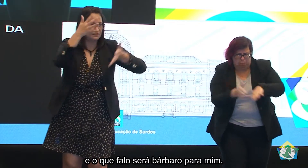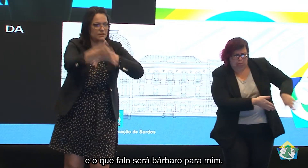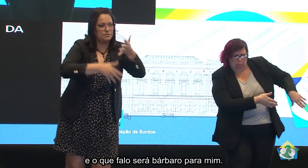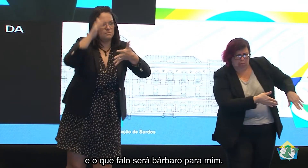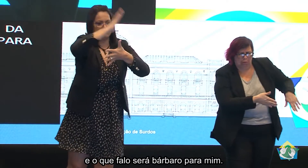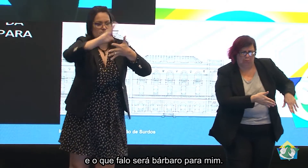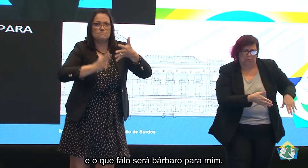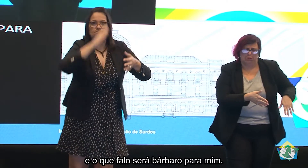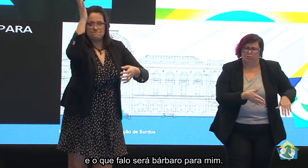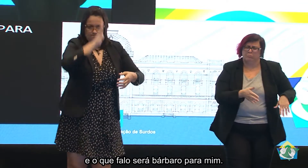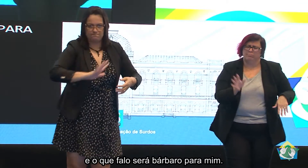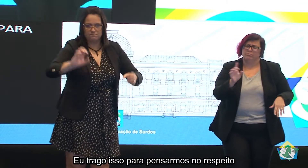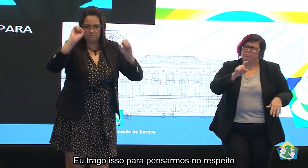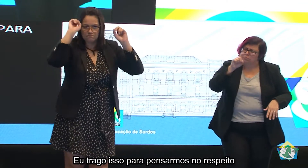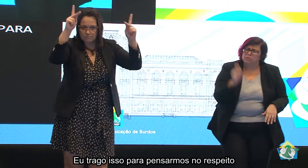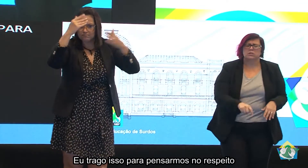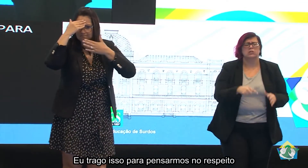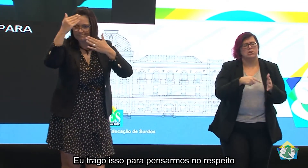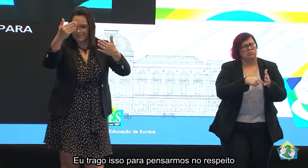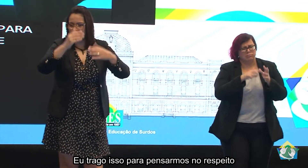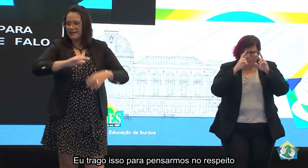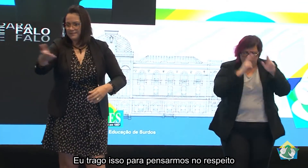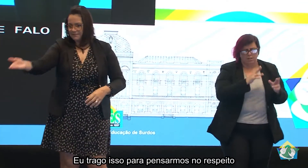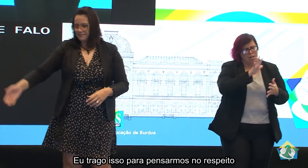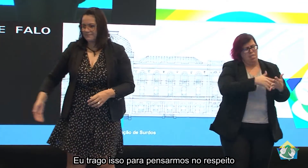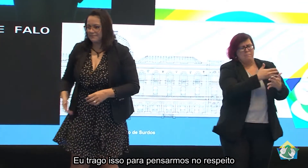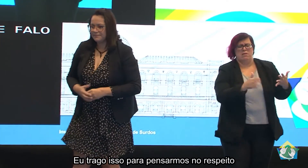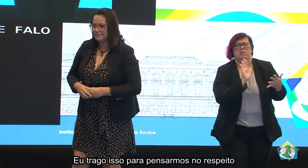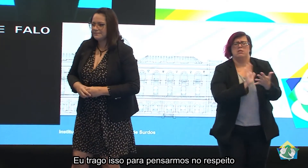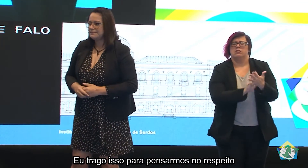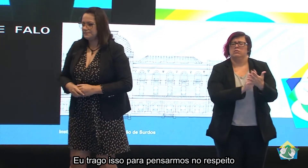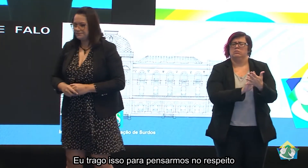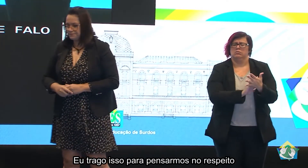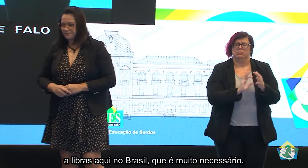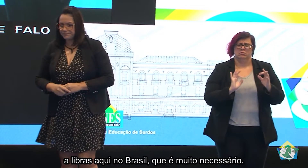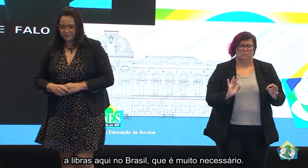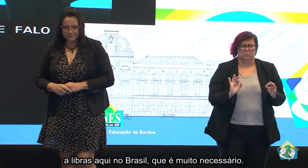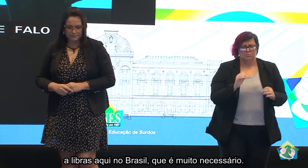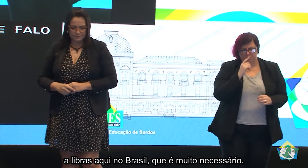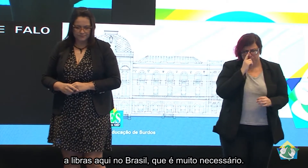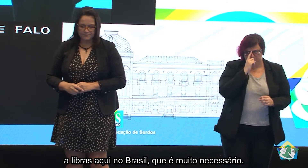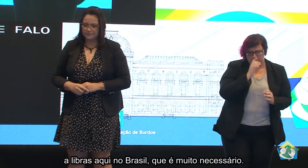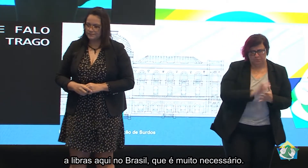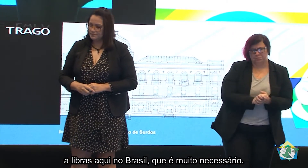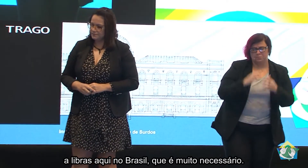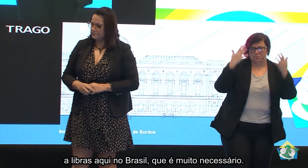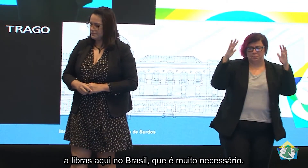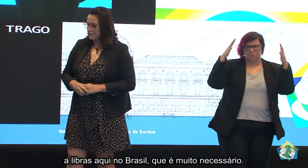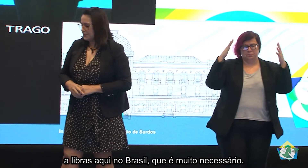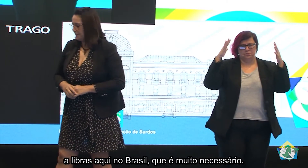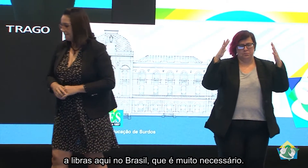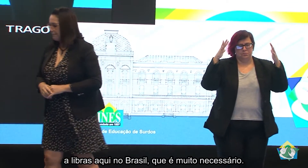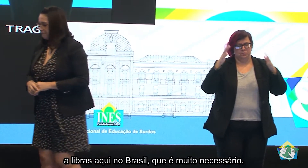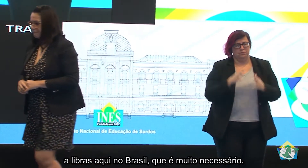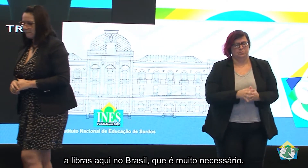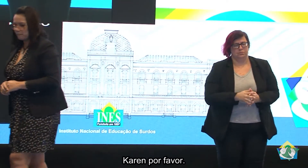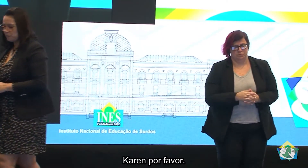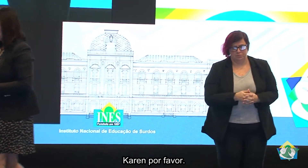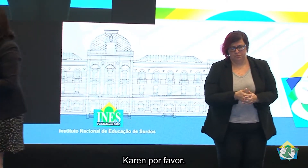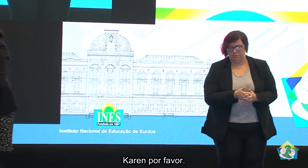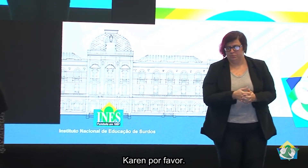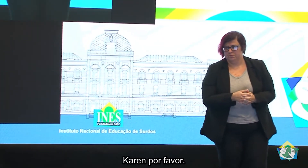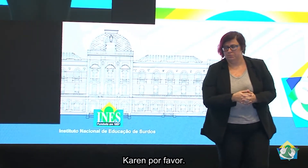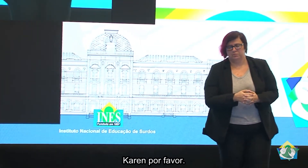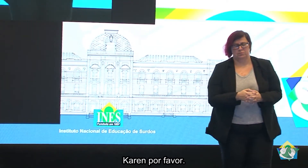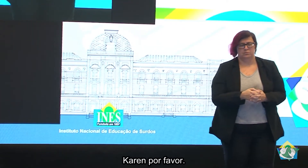será bárbaro para mim. Eu trago isso para a gente pensar no respeito a Libras aqui no Brasil, que é muito necessário.